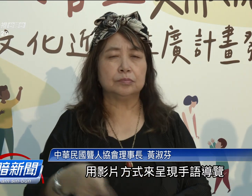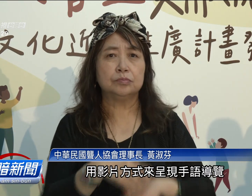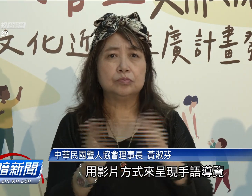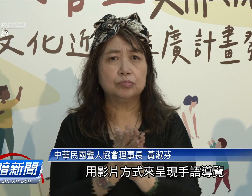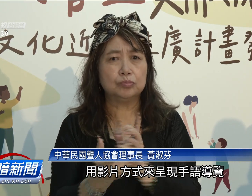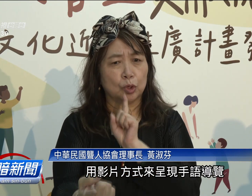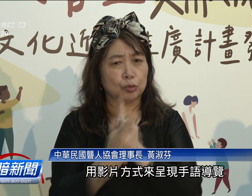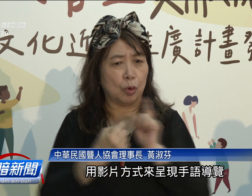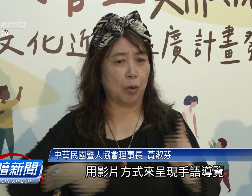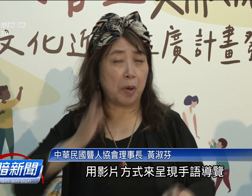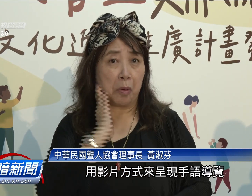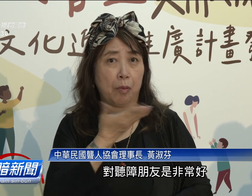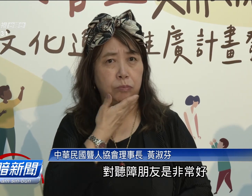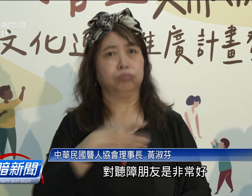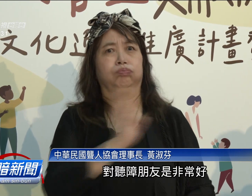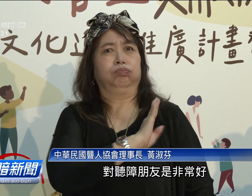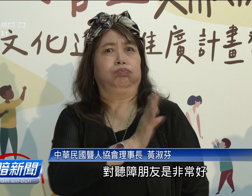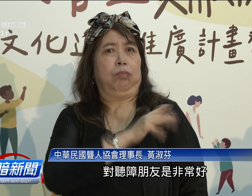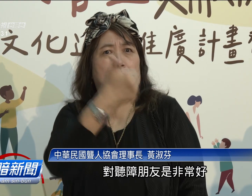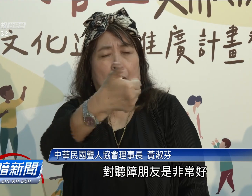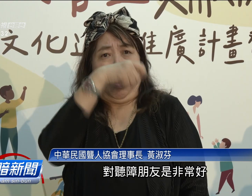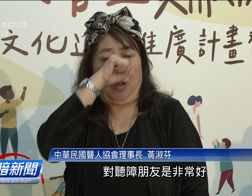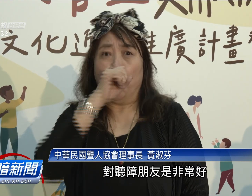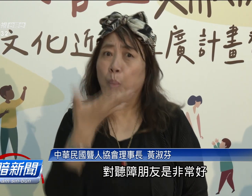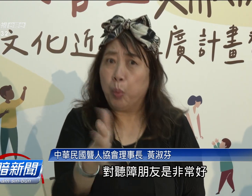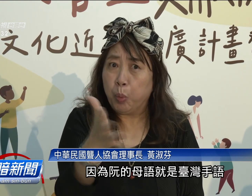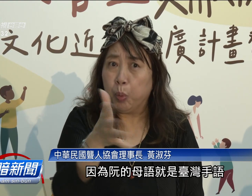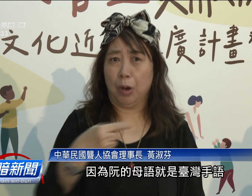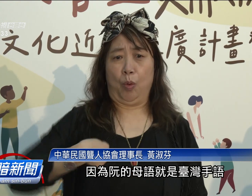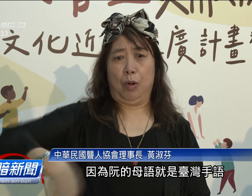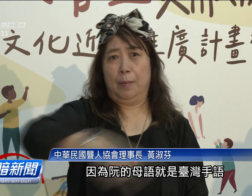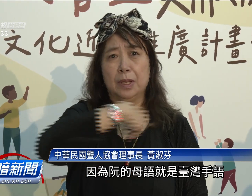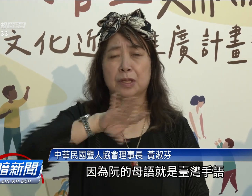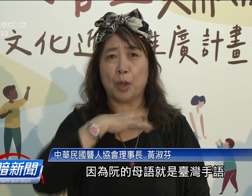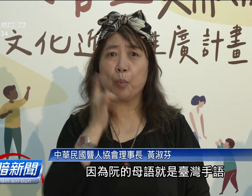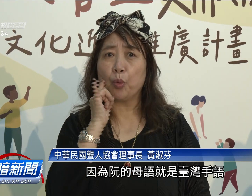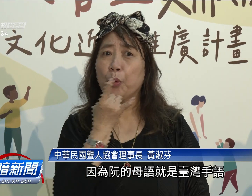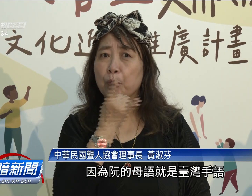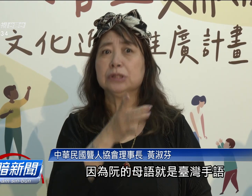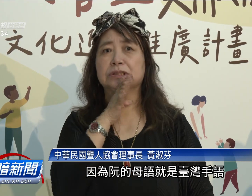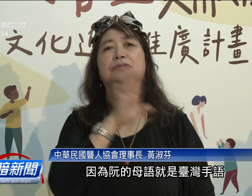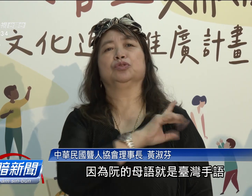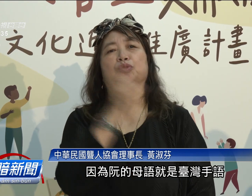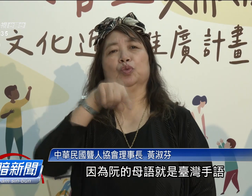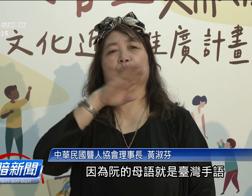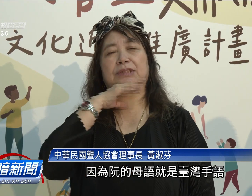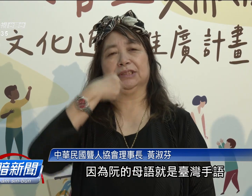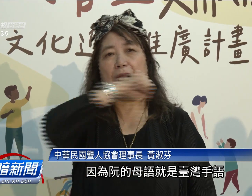现手语导览，对聋朋友非常好。为什么呢？我们的母语就是台湾手